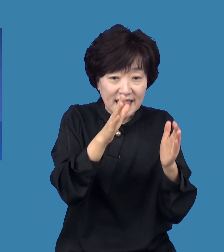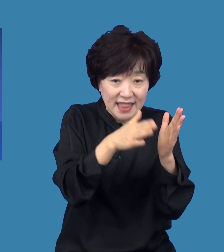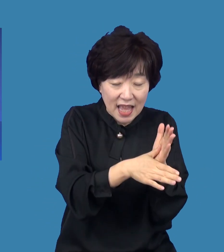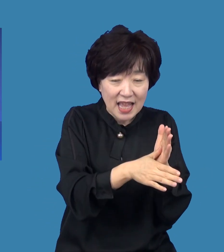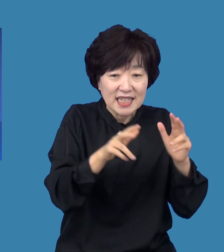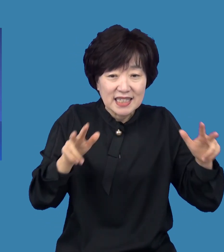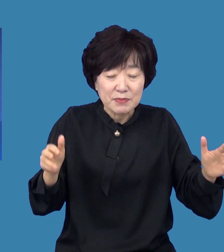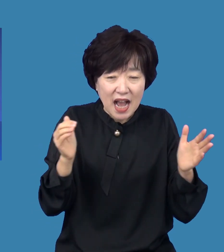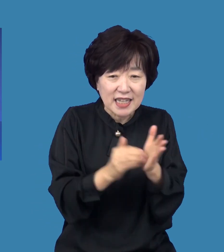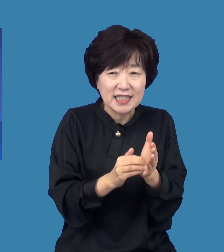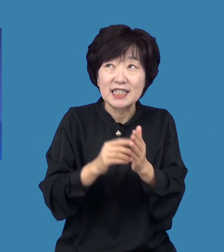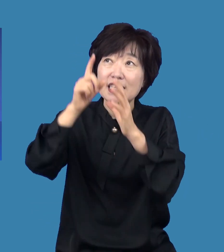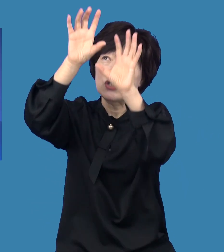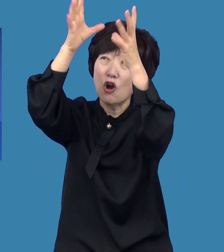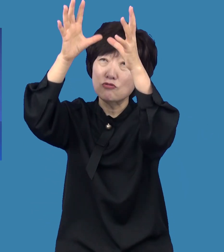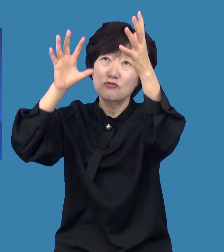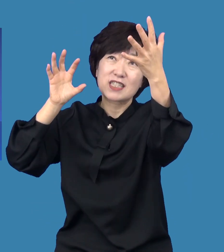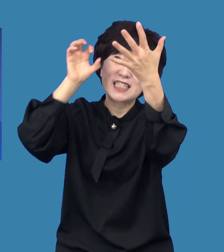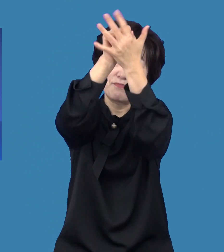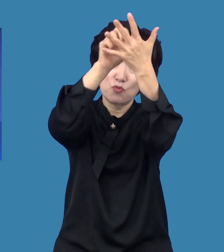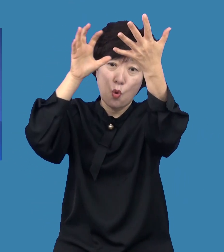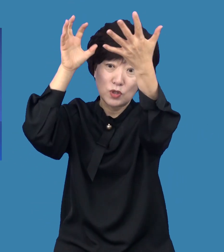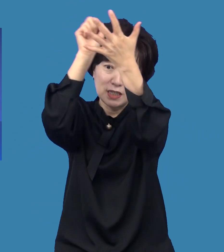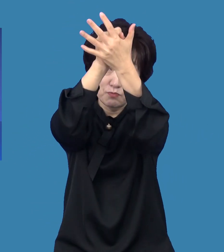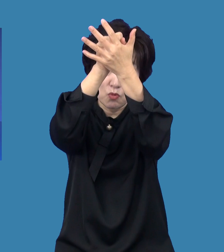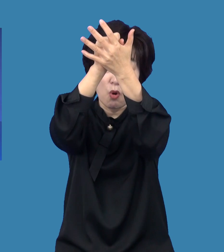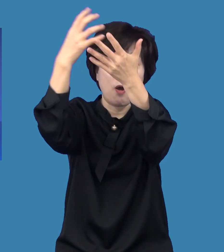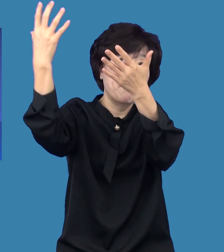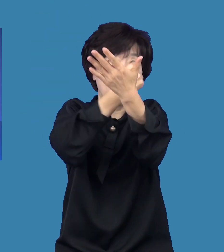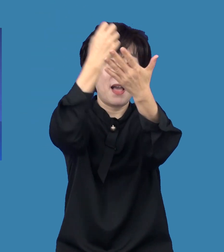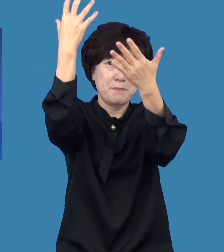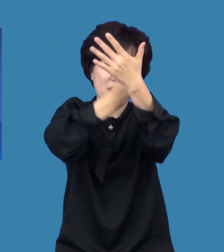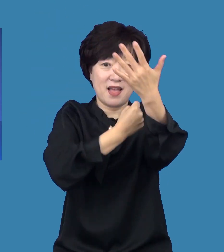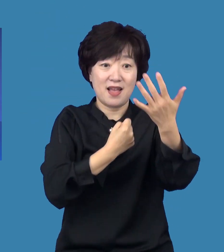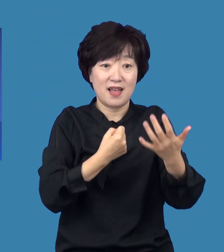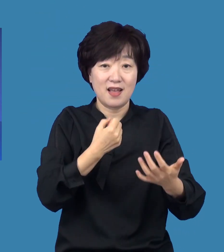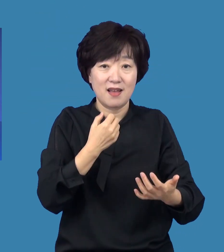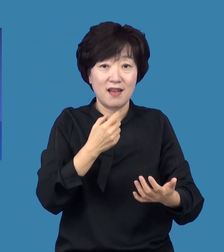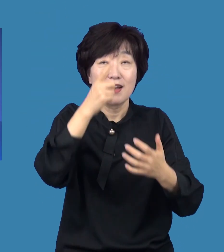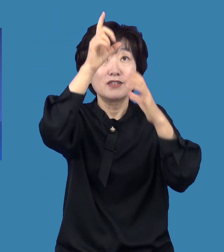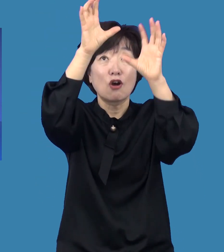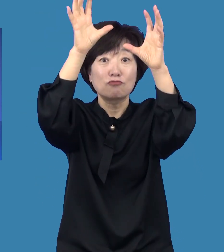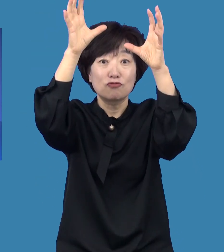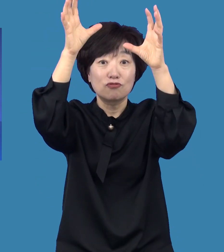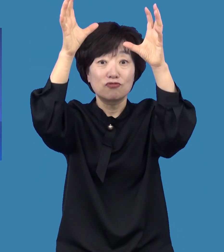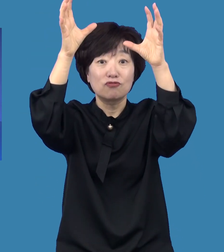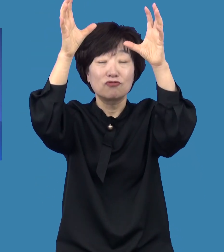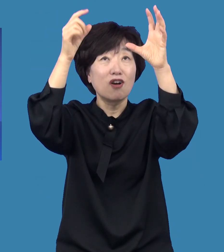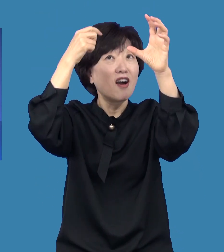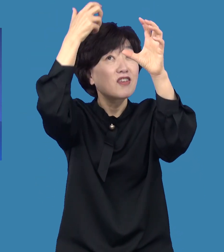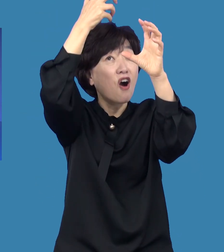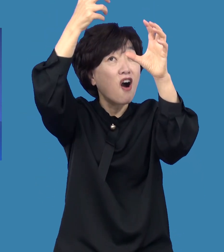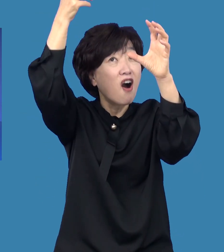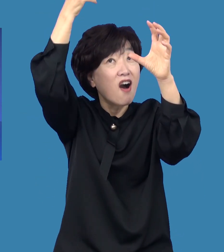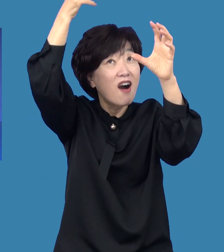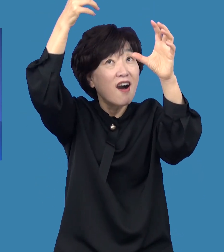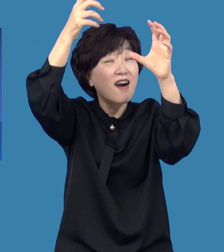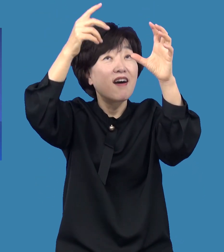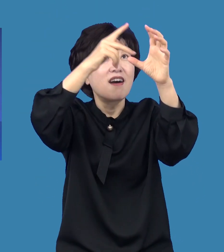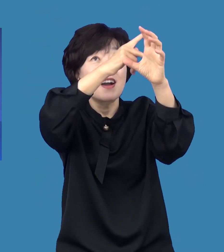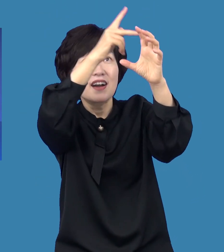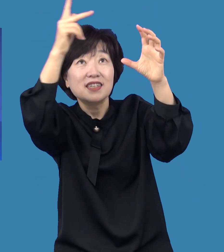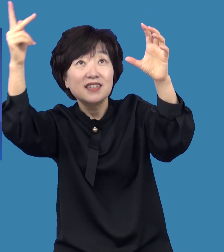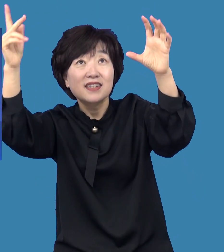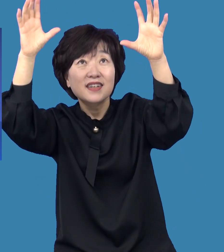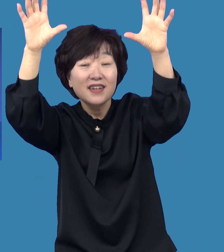천국은 침노를 당하나니 침노하는 자는 빼앗느니라. 네, 천국, 그 영적인 세계, 카이로스의 시공간은